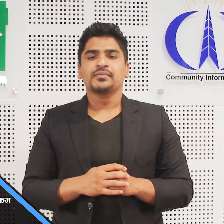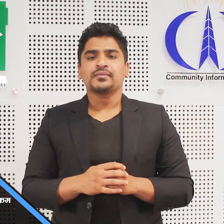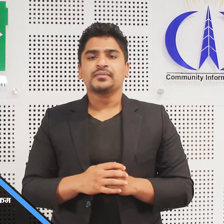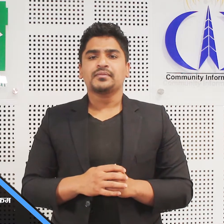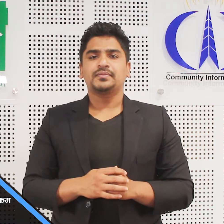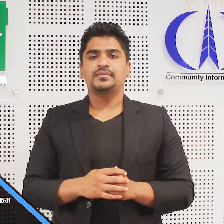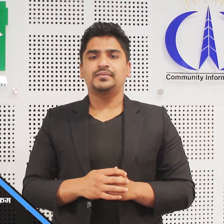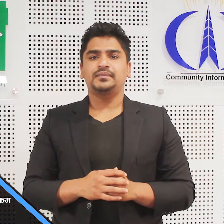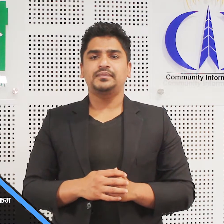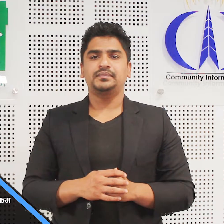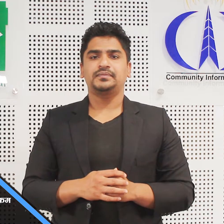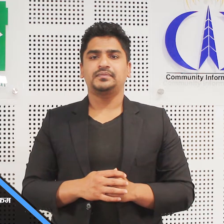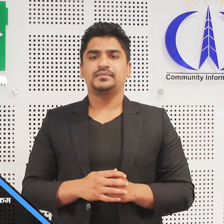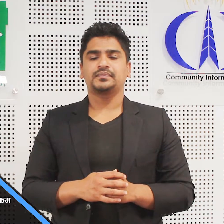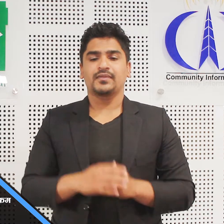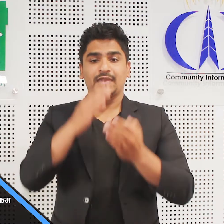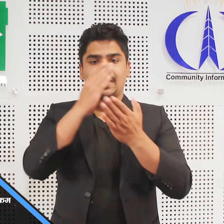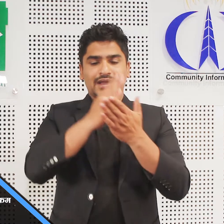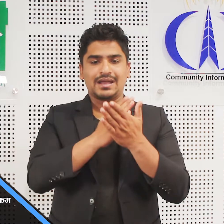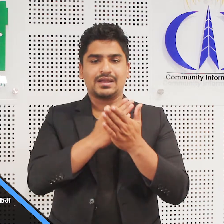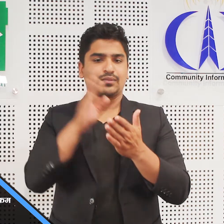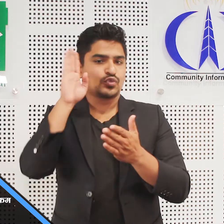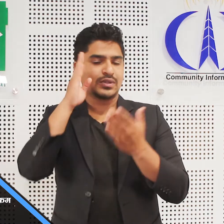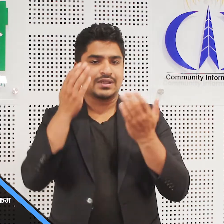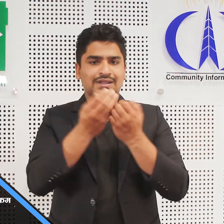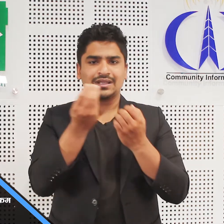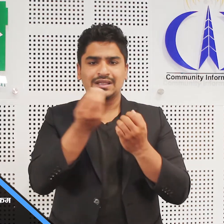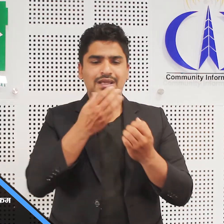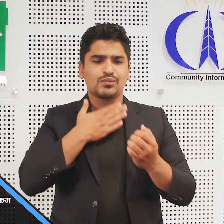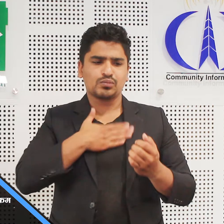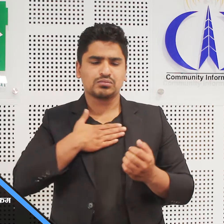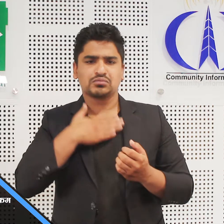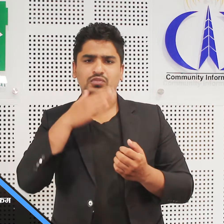सरकारले पनि उहाँलाई चाहिँ सहयोग पुर्याएको छ।